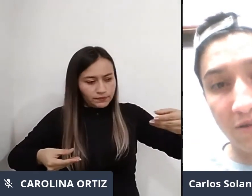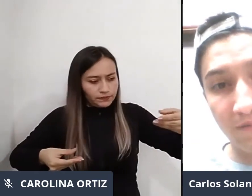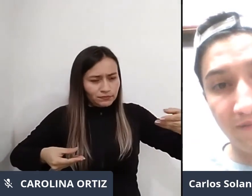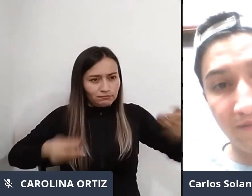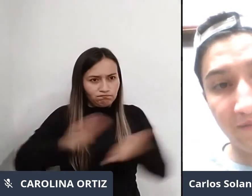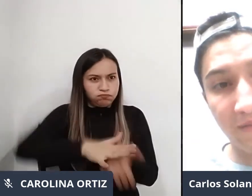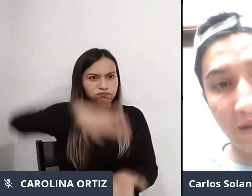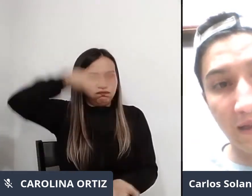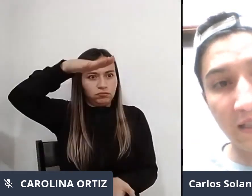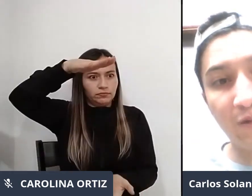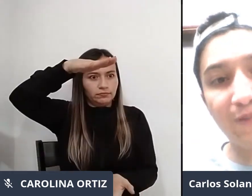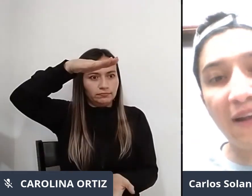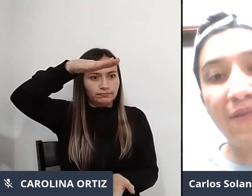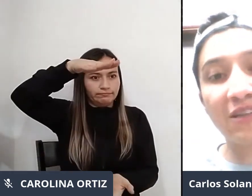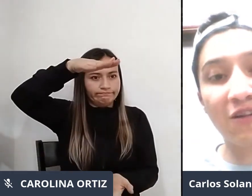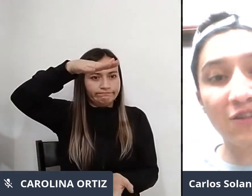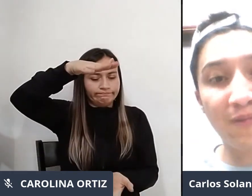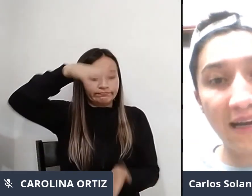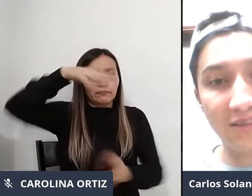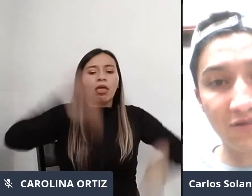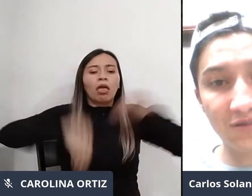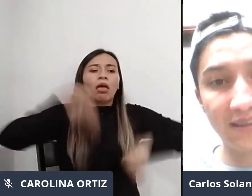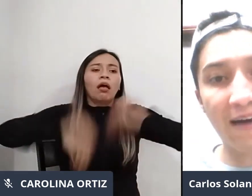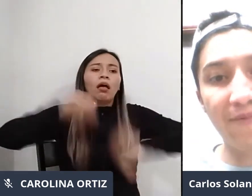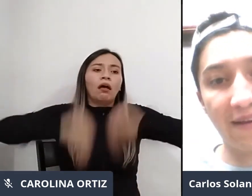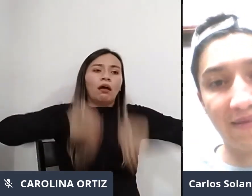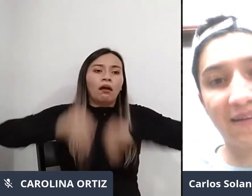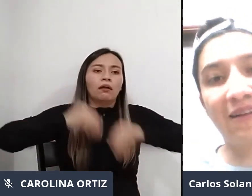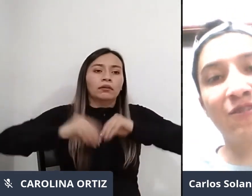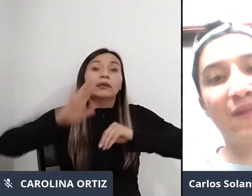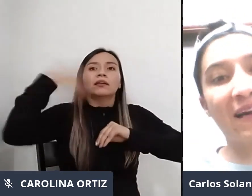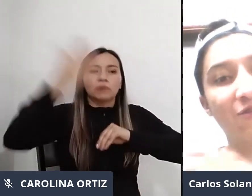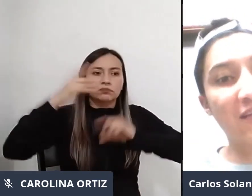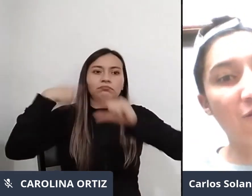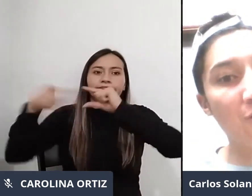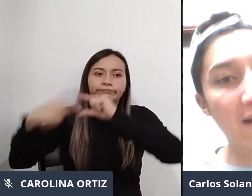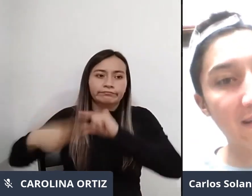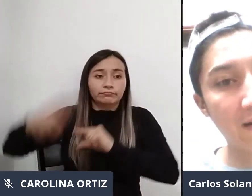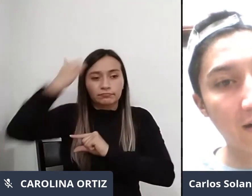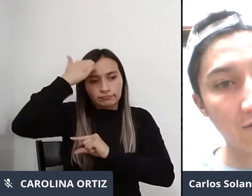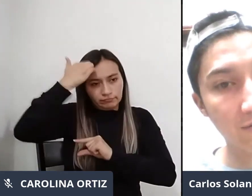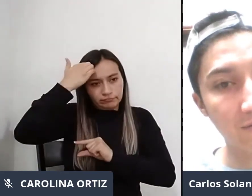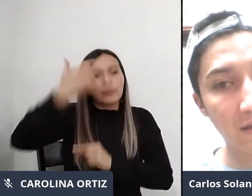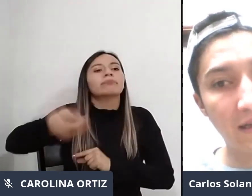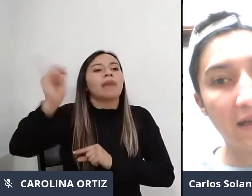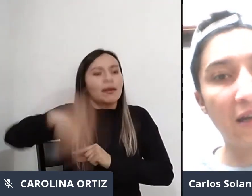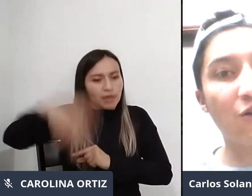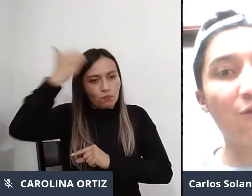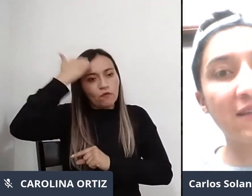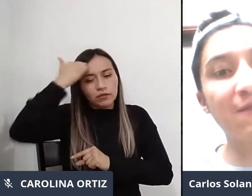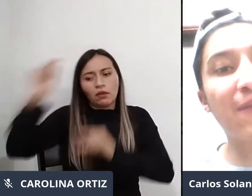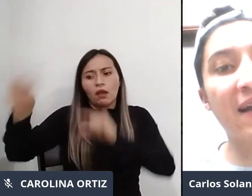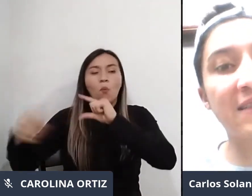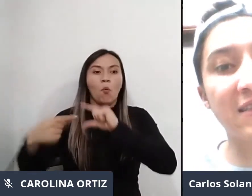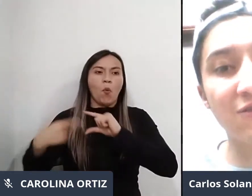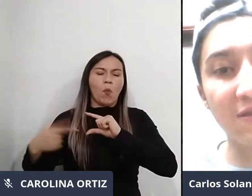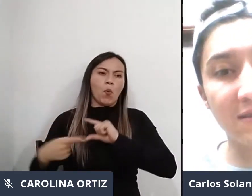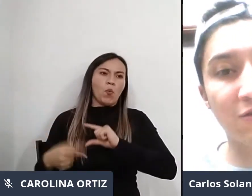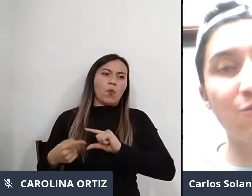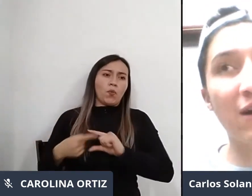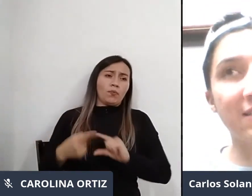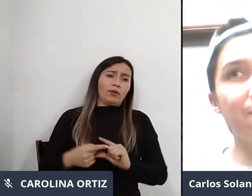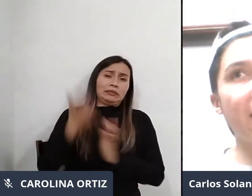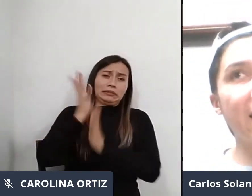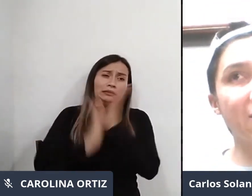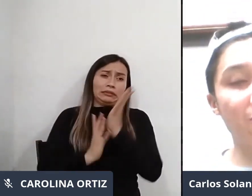acumulado varios. Después, para enviárselo a los maestros, también. Los maestros se acumulan de trabajos. ¿Y cómo hacen para esas